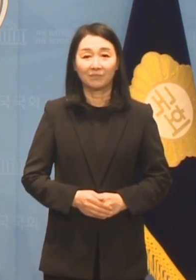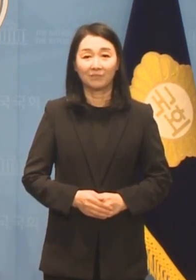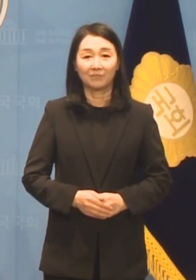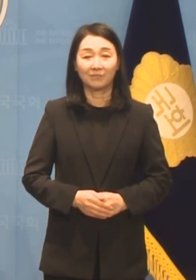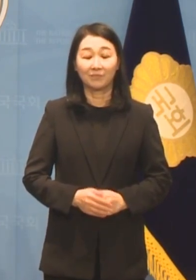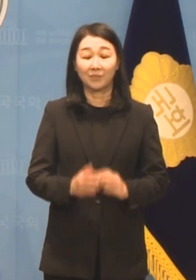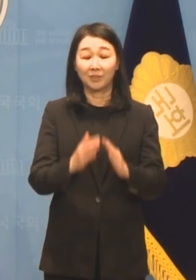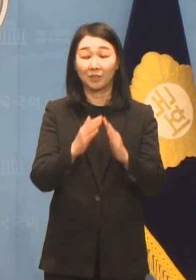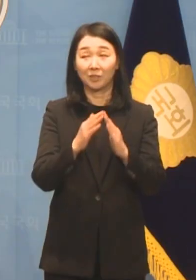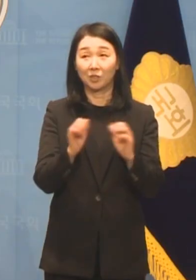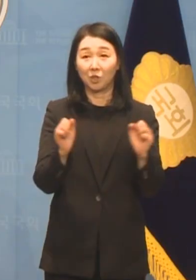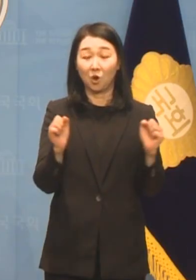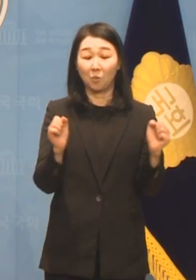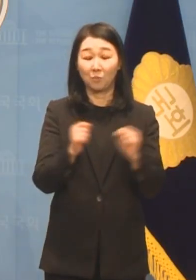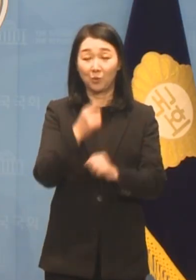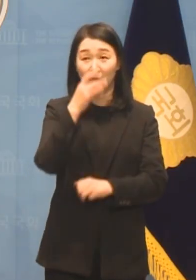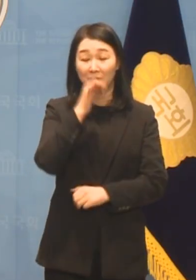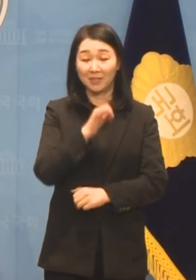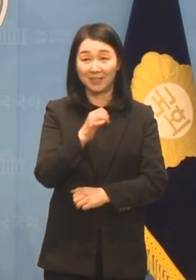전북 익산갑 출신의